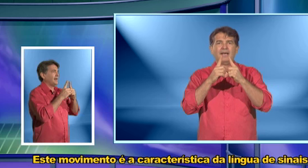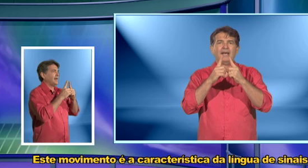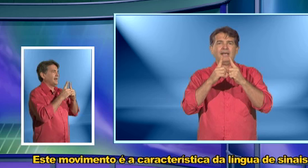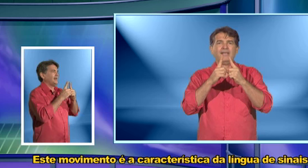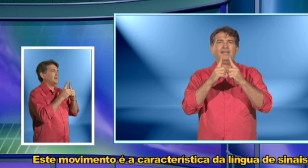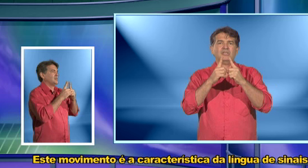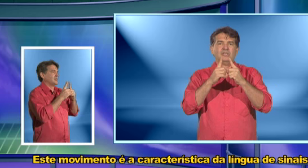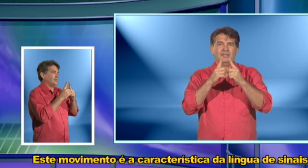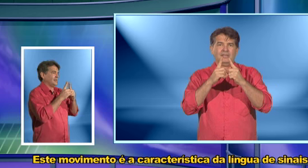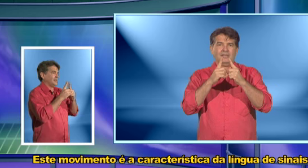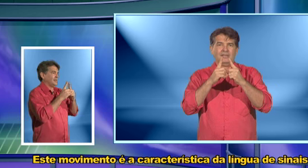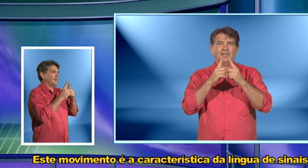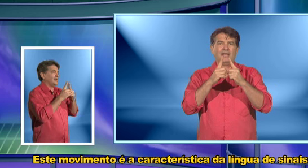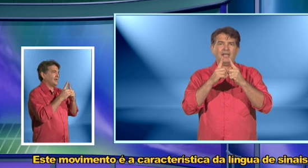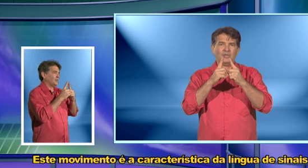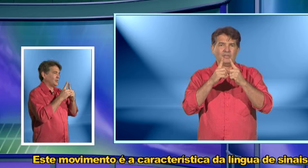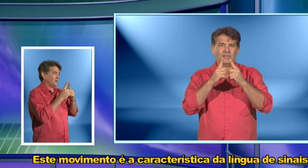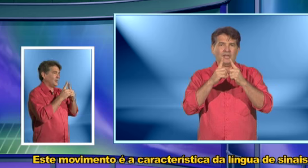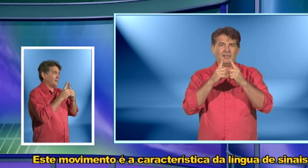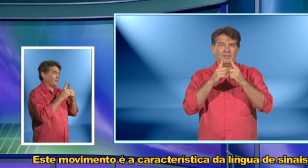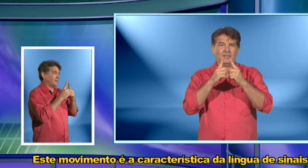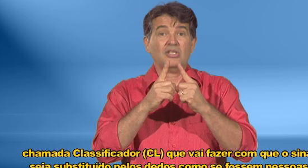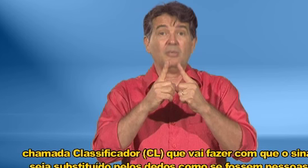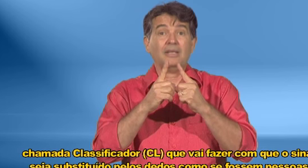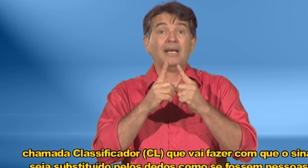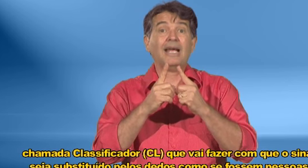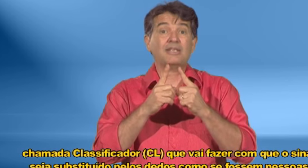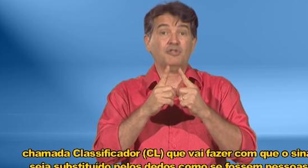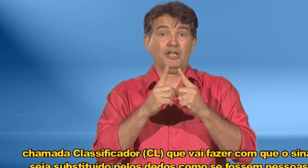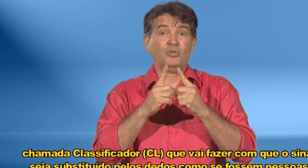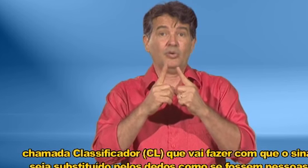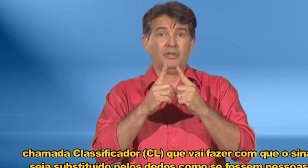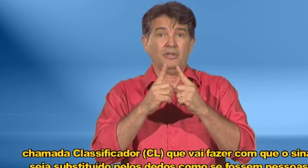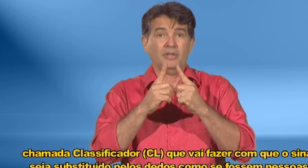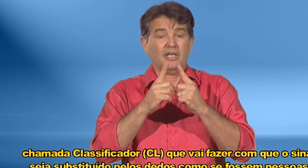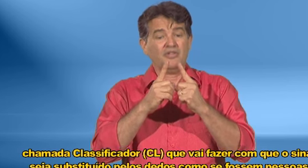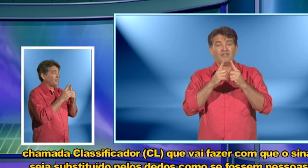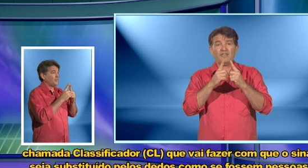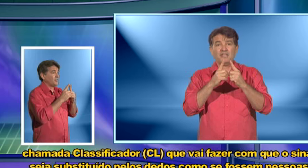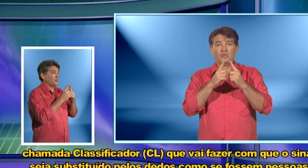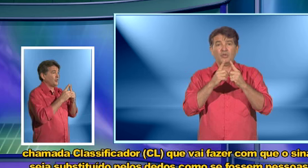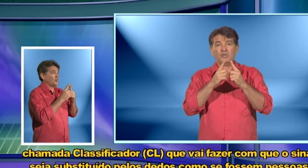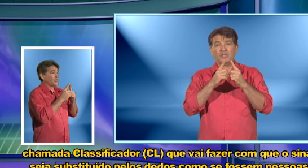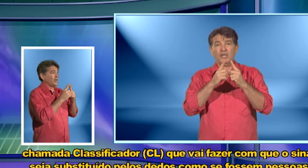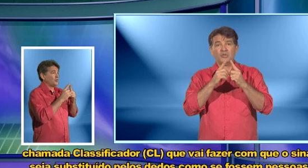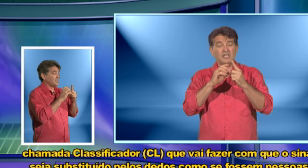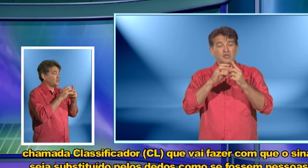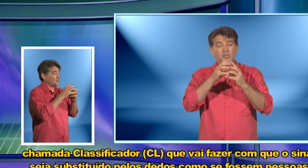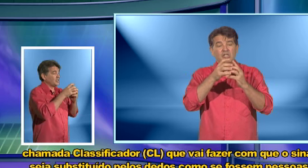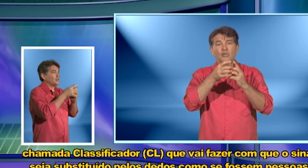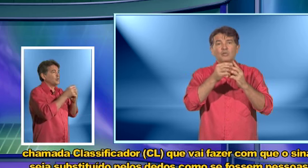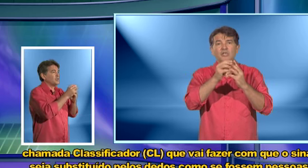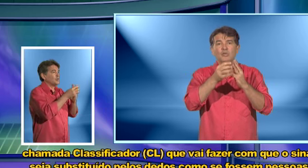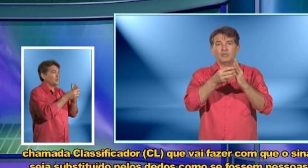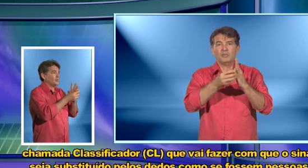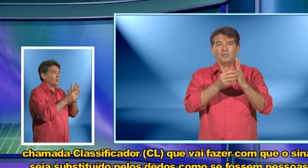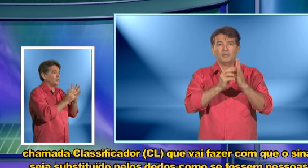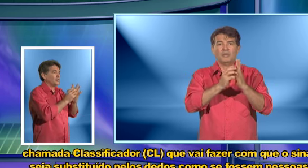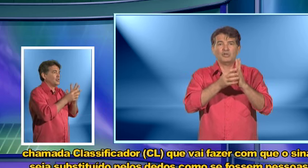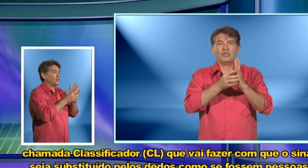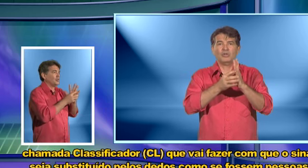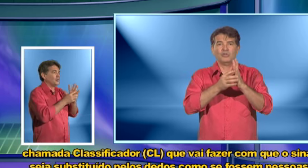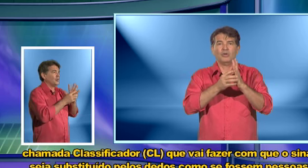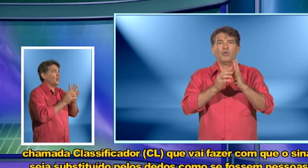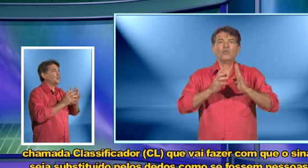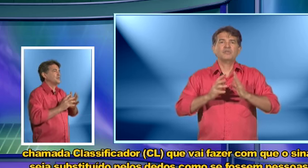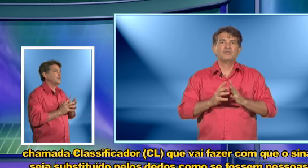é a característica da língua de sinais, chamada classificador, que vai fazer com que o sinal seja substituído